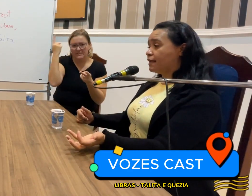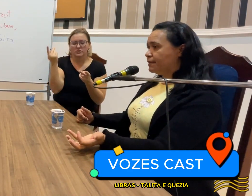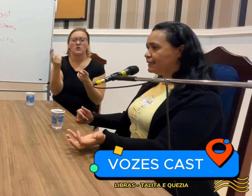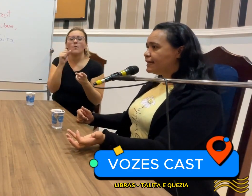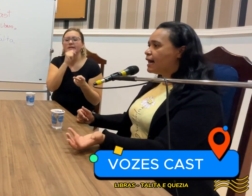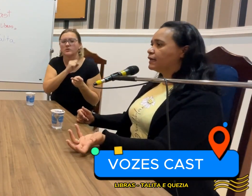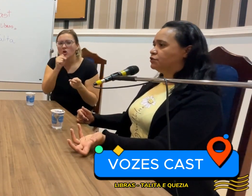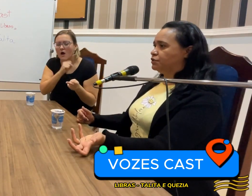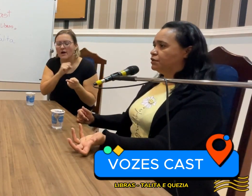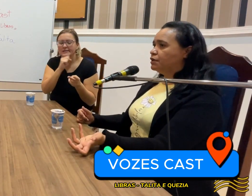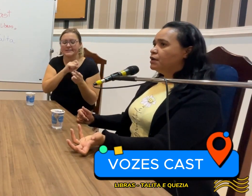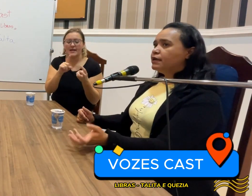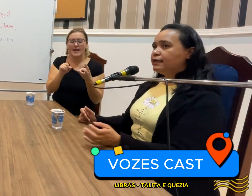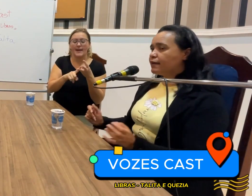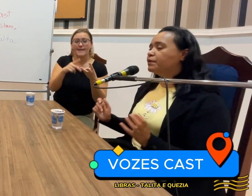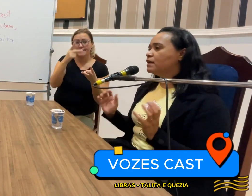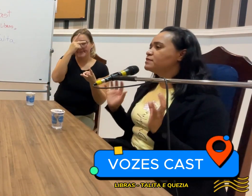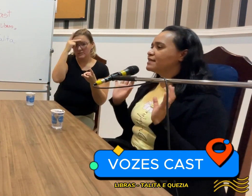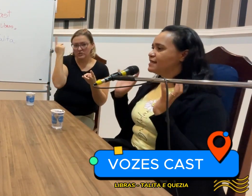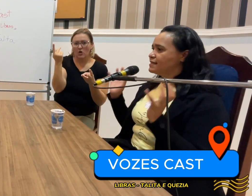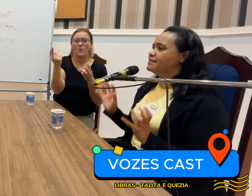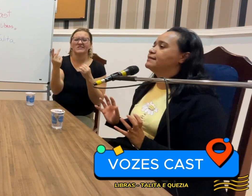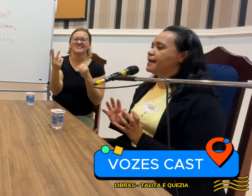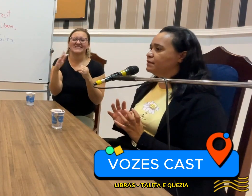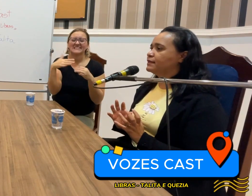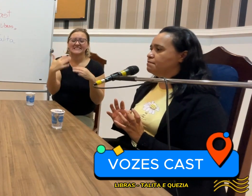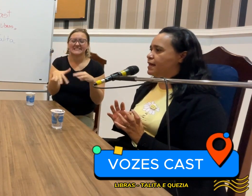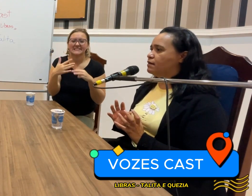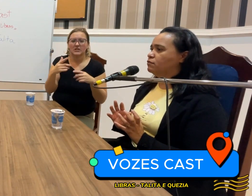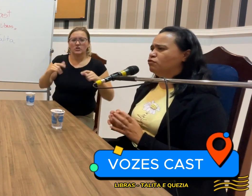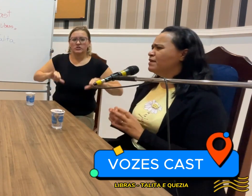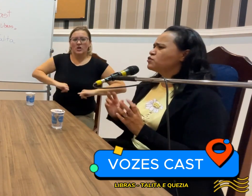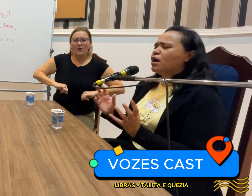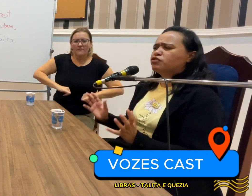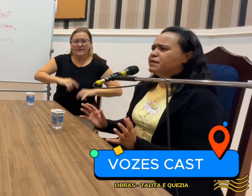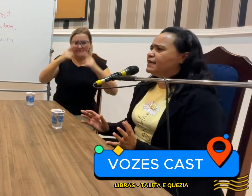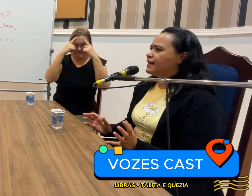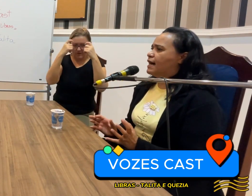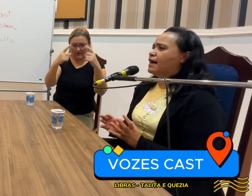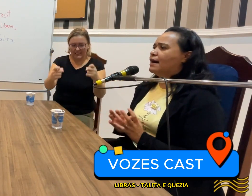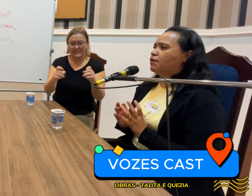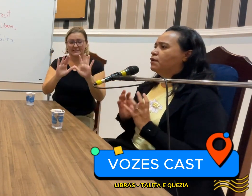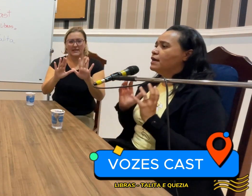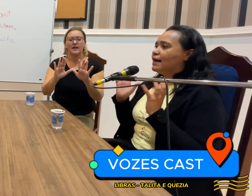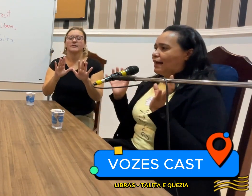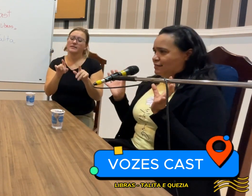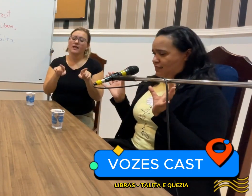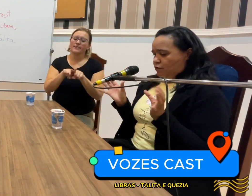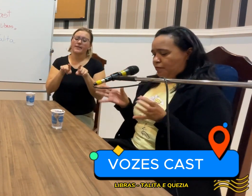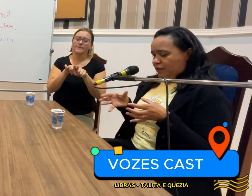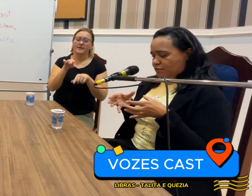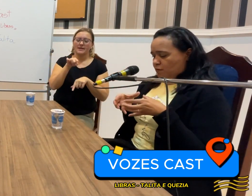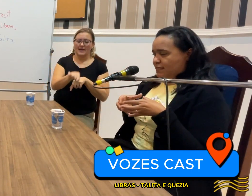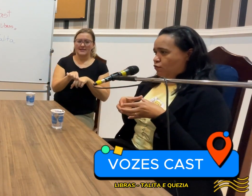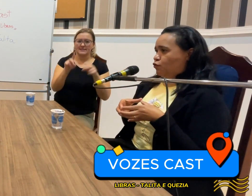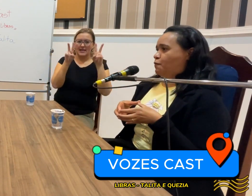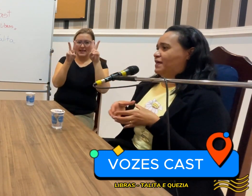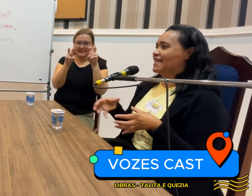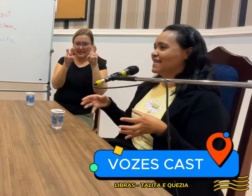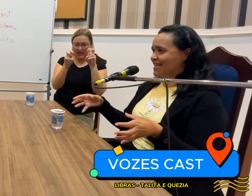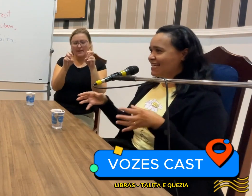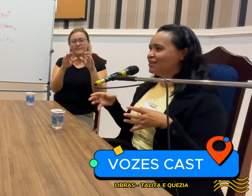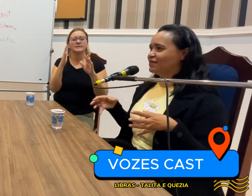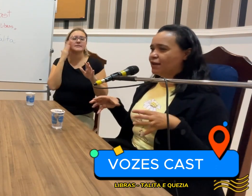de vulnerabilidade. E aí podemos trazer esse tema também numa escola dominical. Às vezes podemos começar num